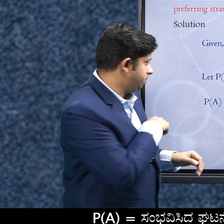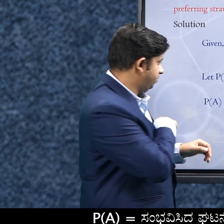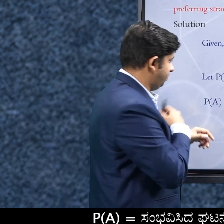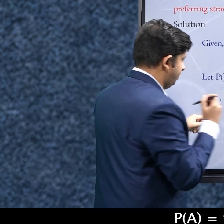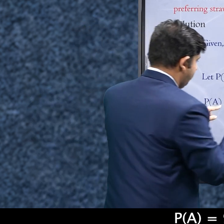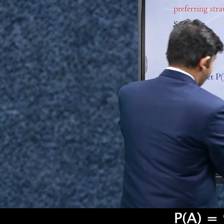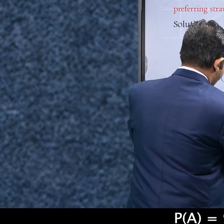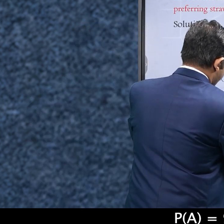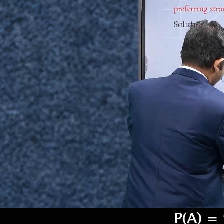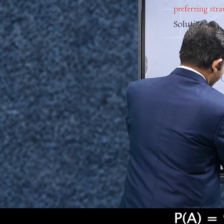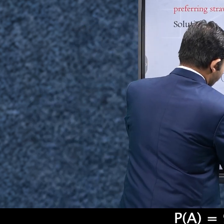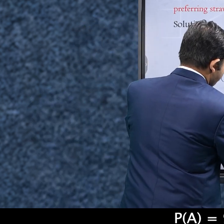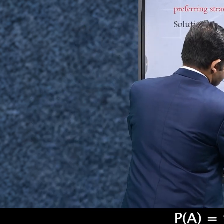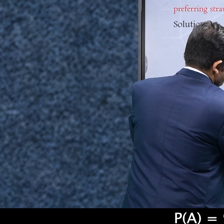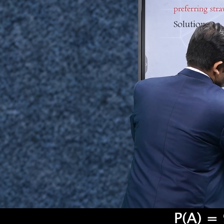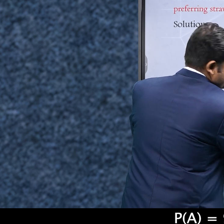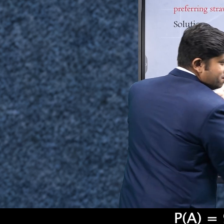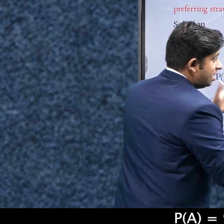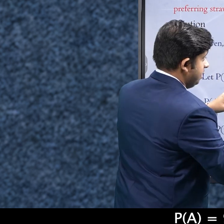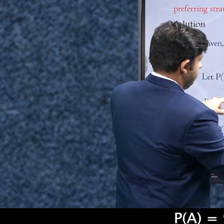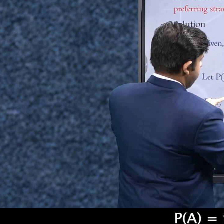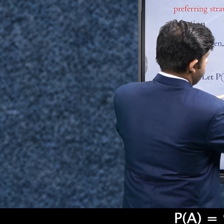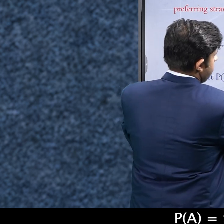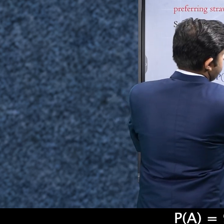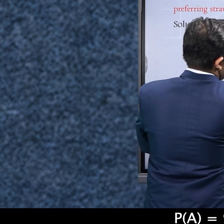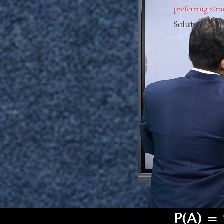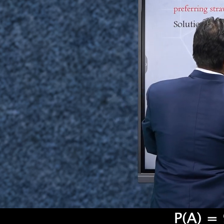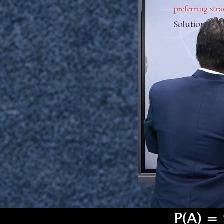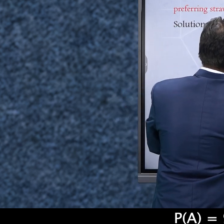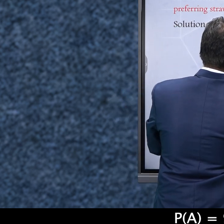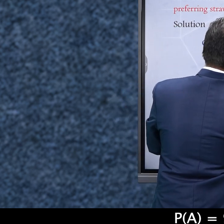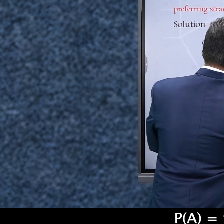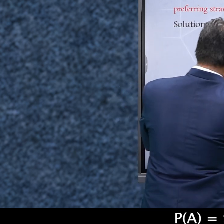P of A is equal to 95 divided by 150 is equal to 0.633.